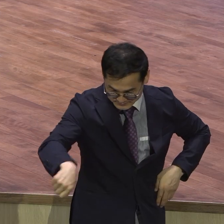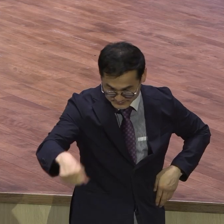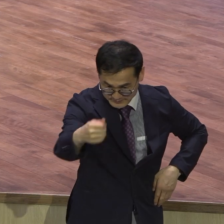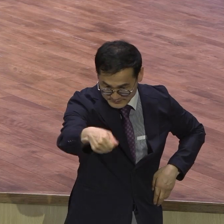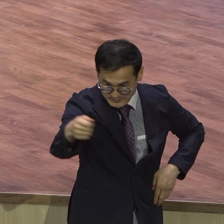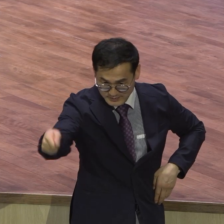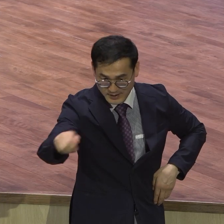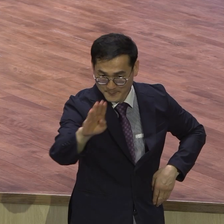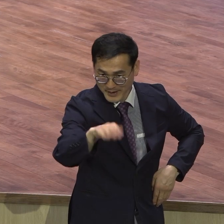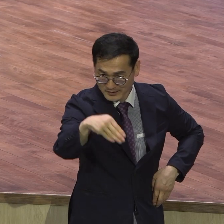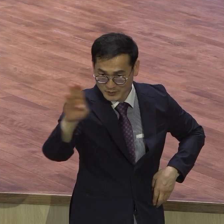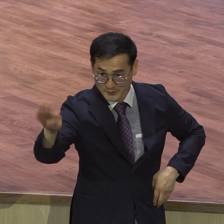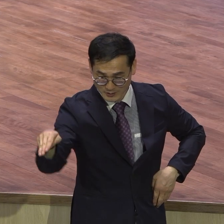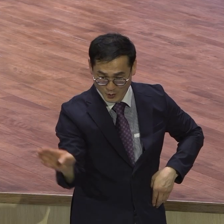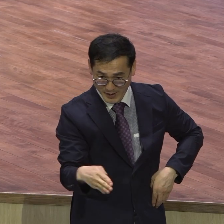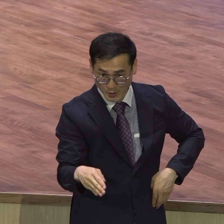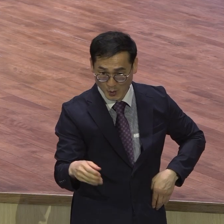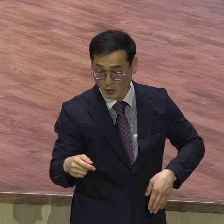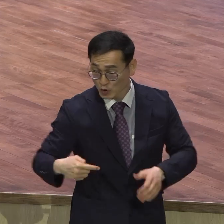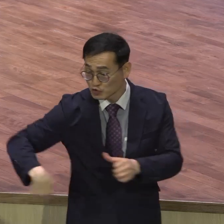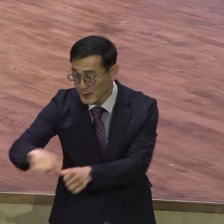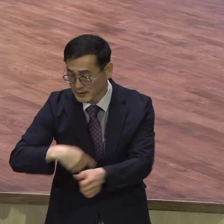피를 제단 사방에 뿌리고